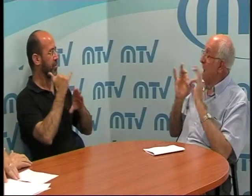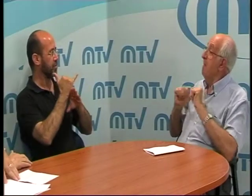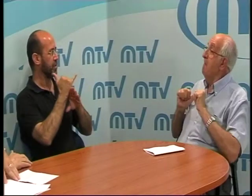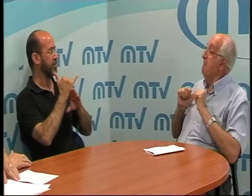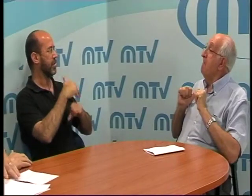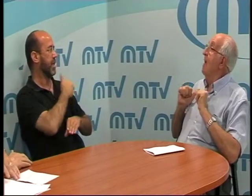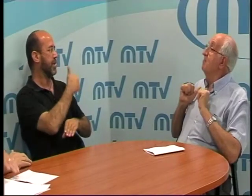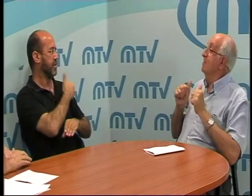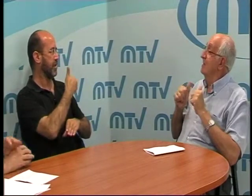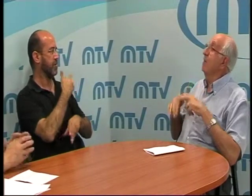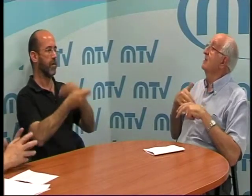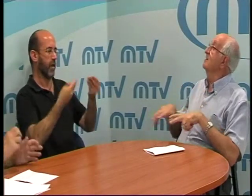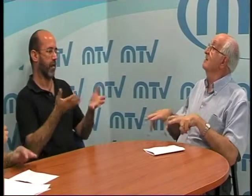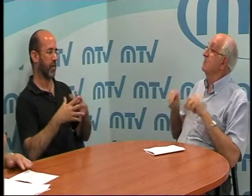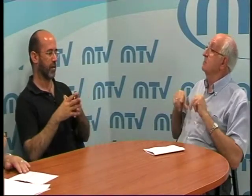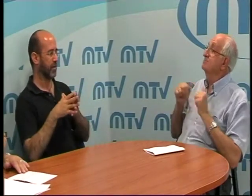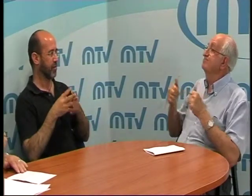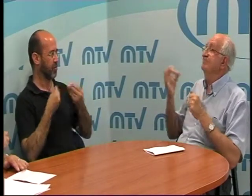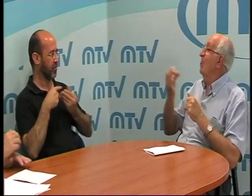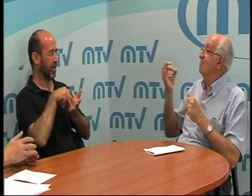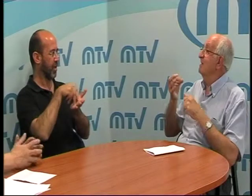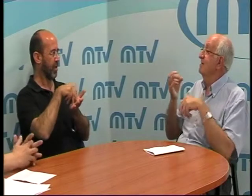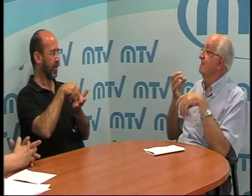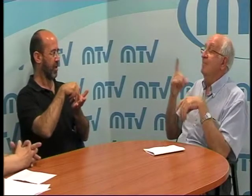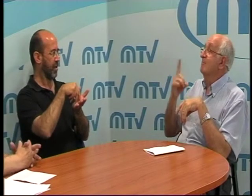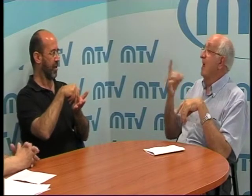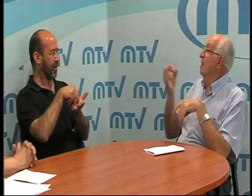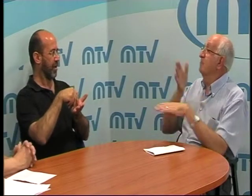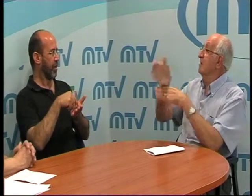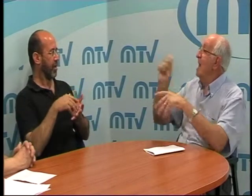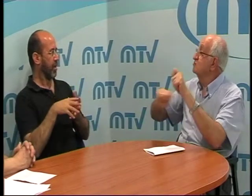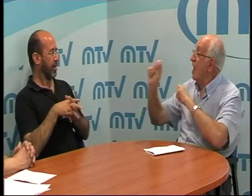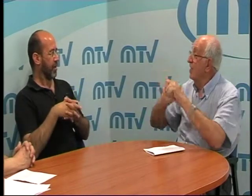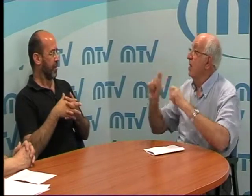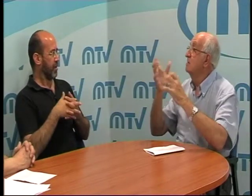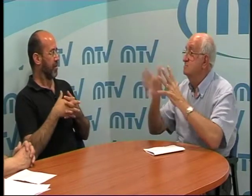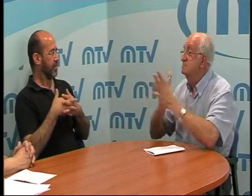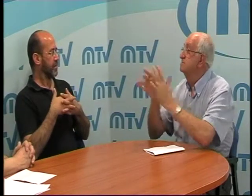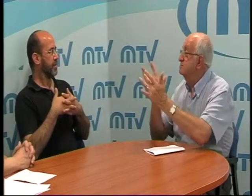termina instituto, termina bachillerato, ¿qué hace con su vida?